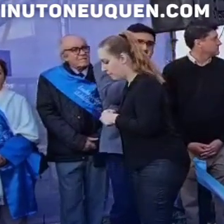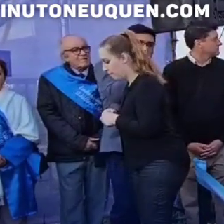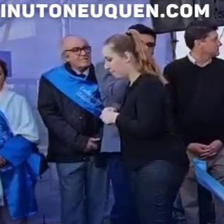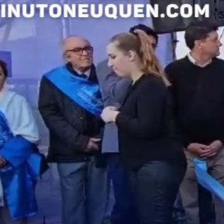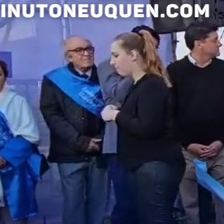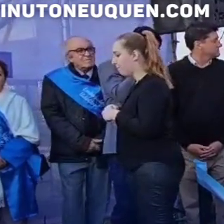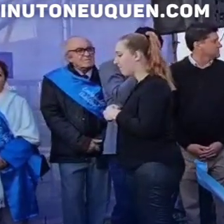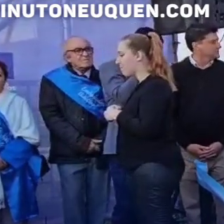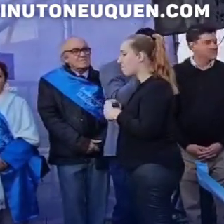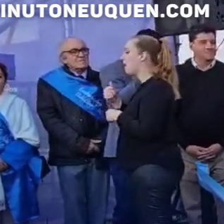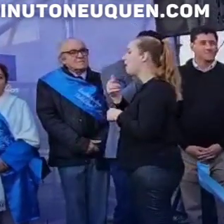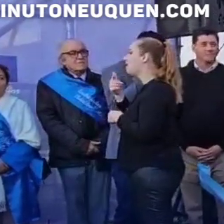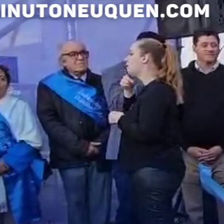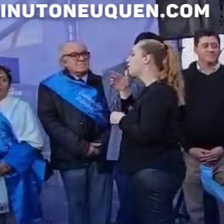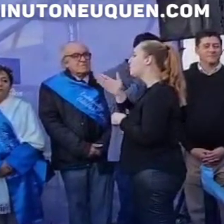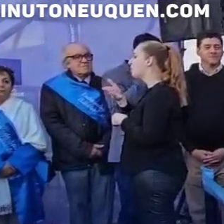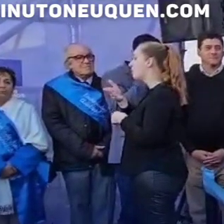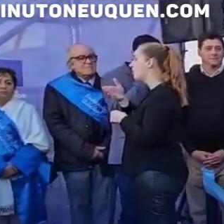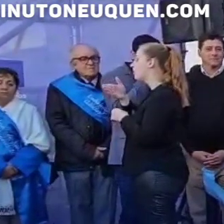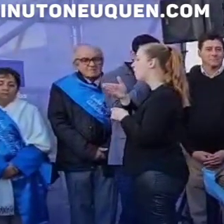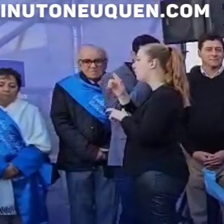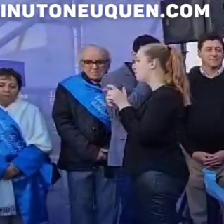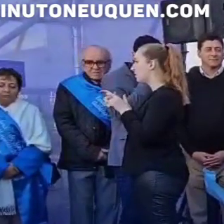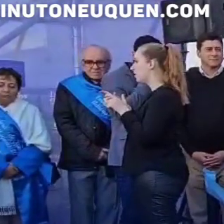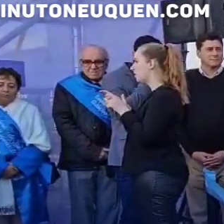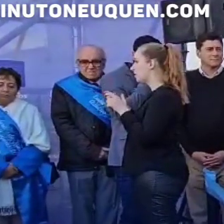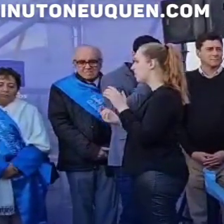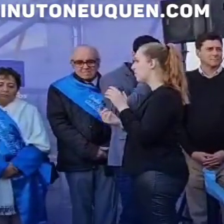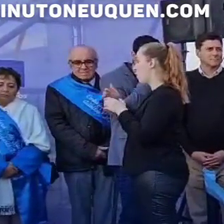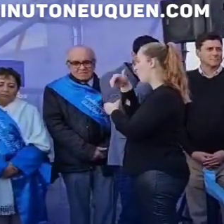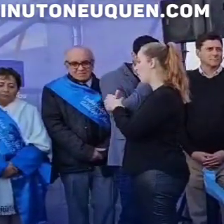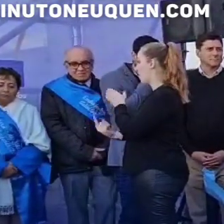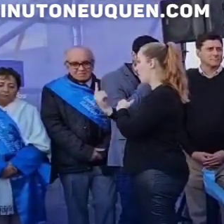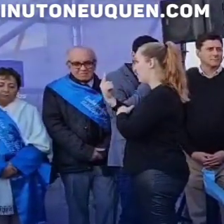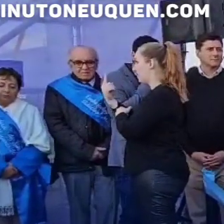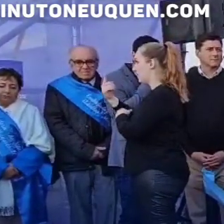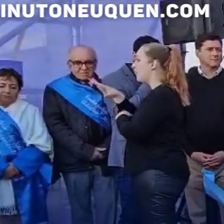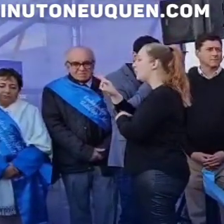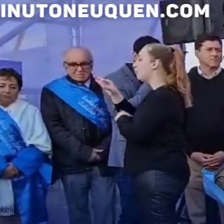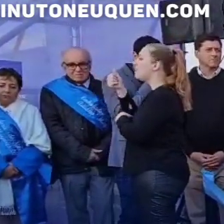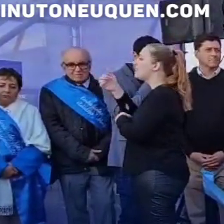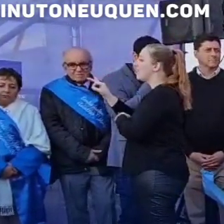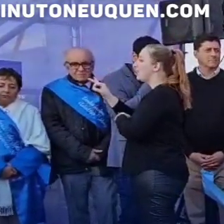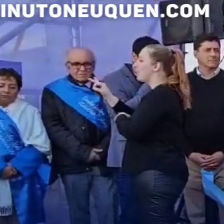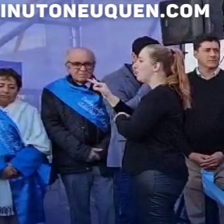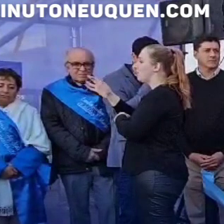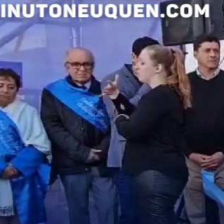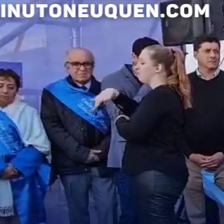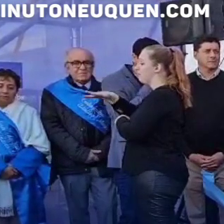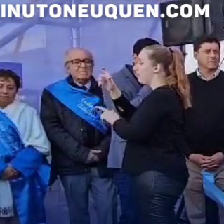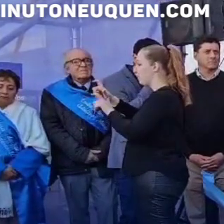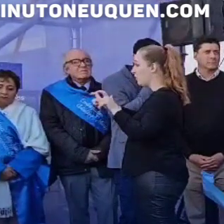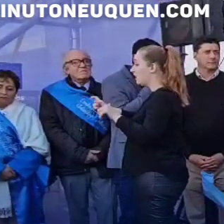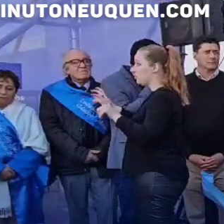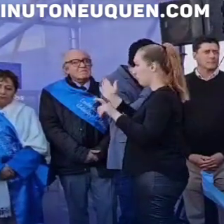El 17% de la población electoral vota por primera vez. Entre el 50 y el 60% de la población